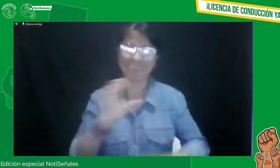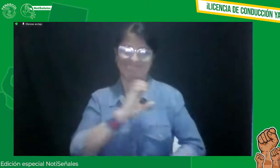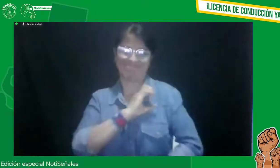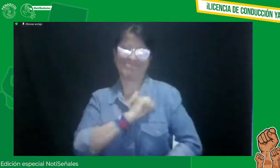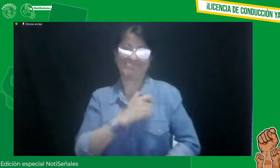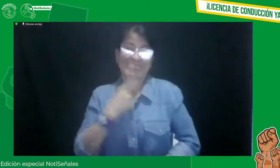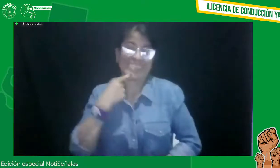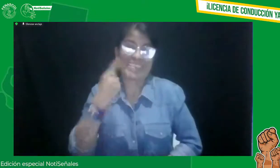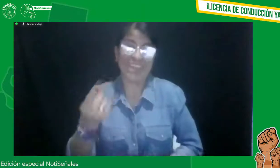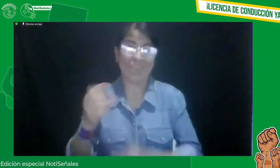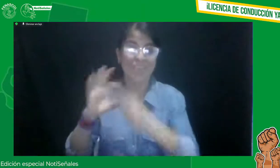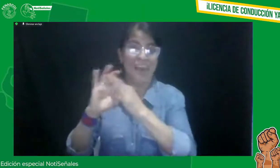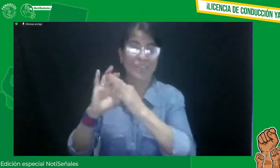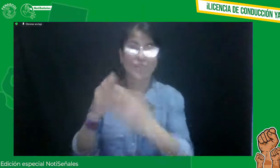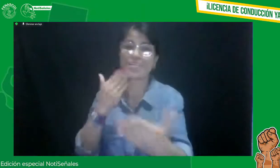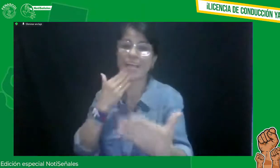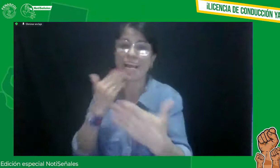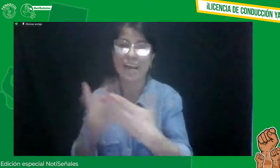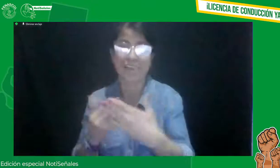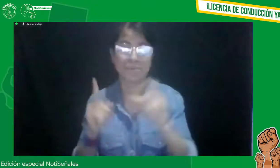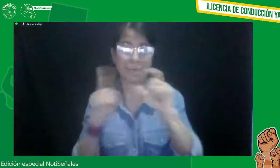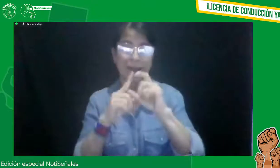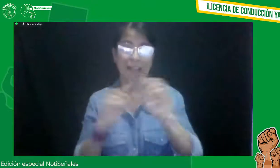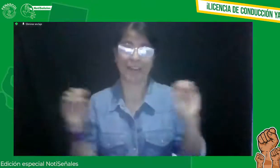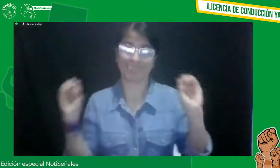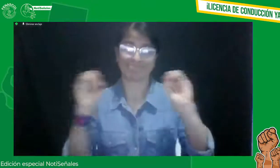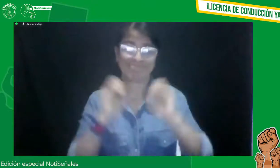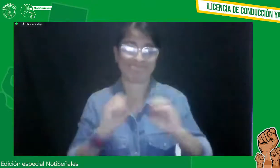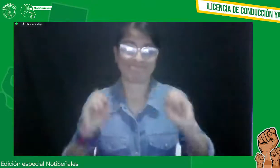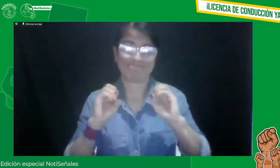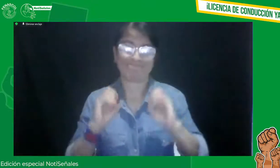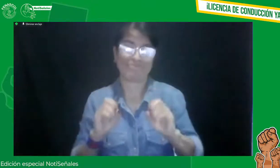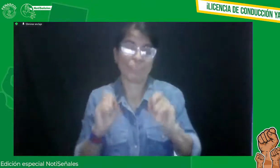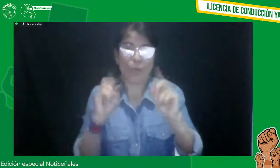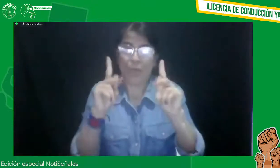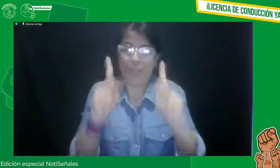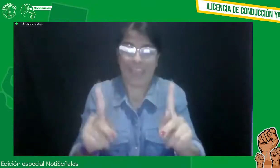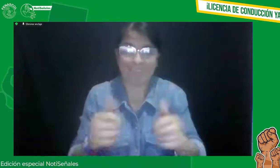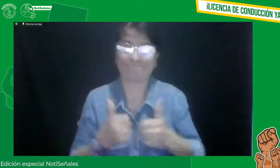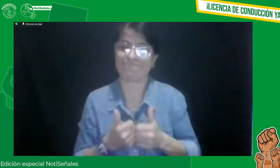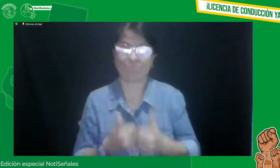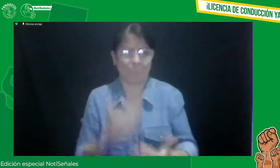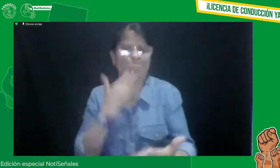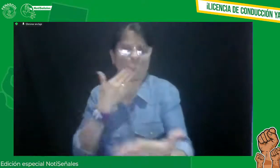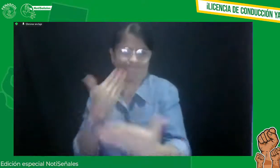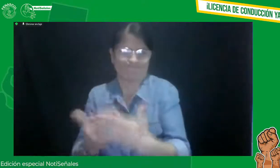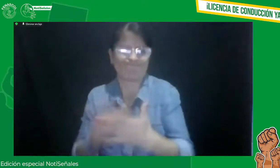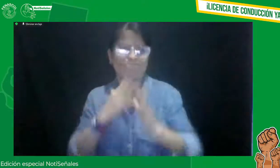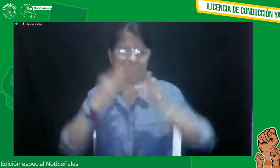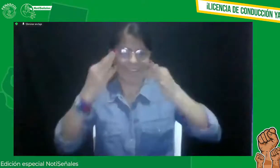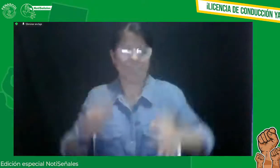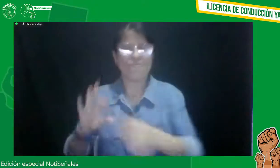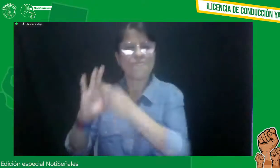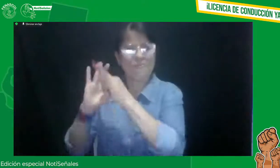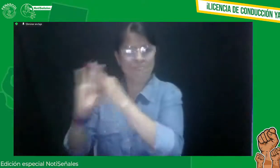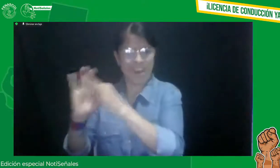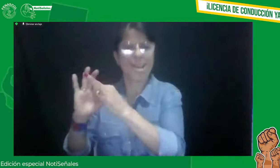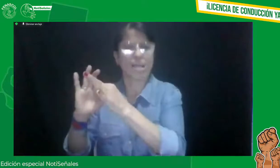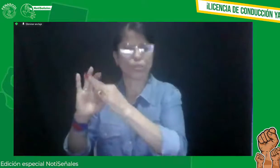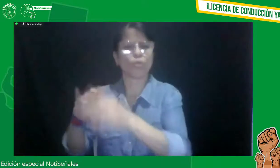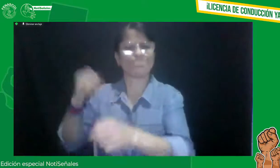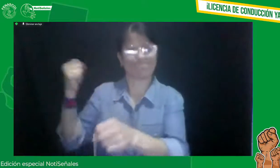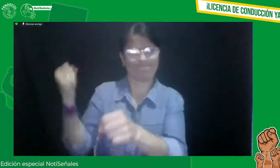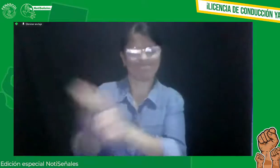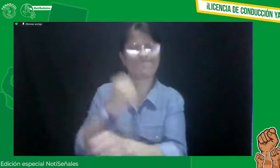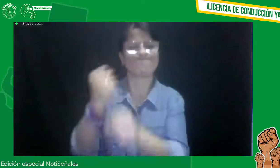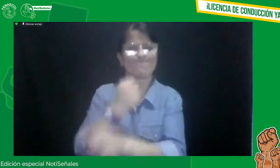trabajo articulado entre la institucionalidad y las organizaciones que representan a las personas con discapacidad. No